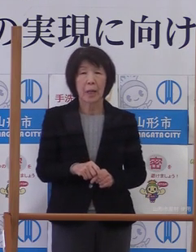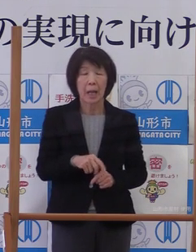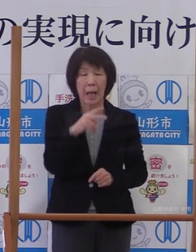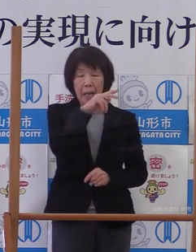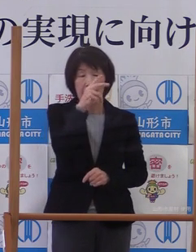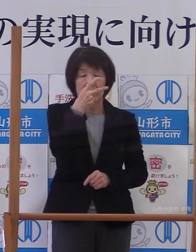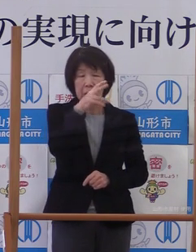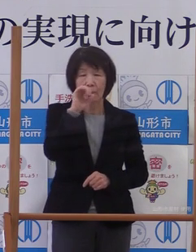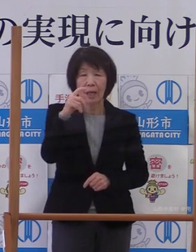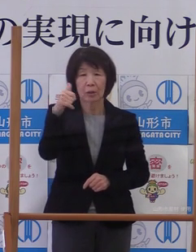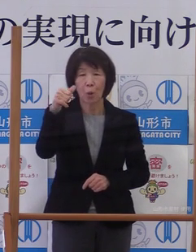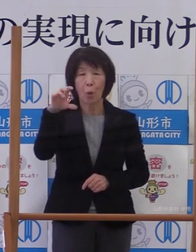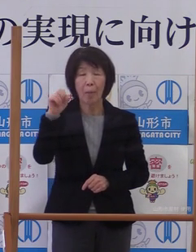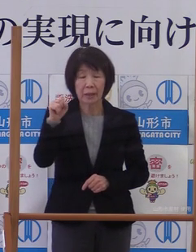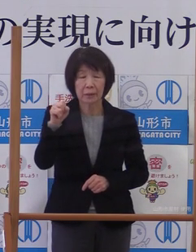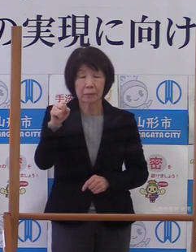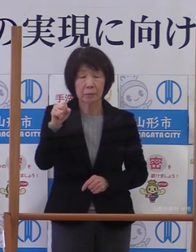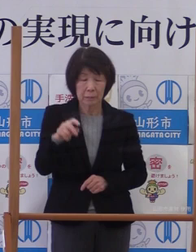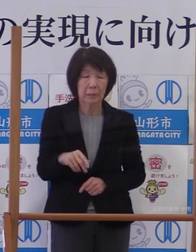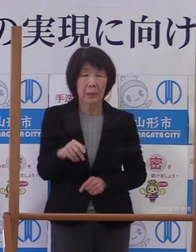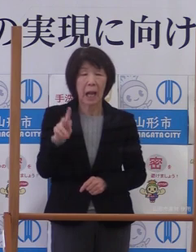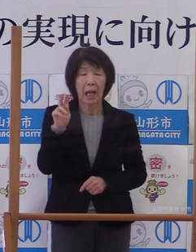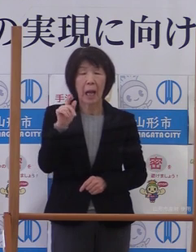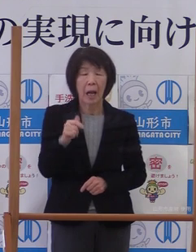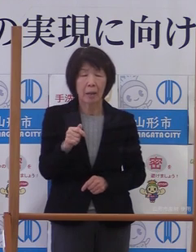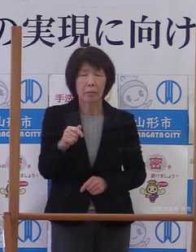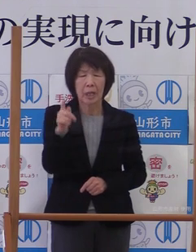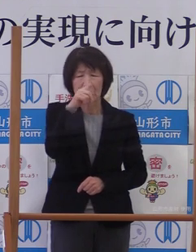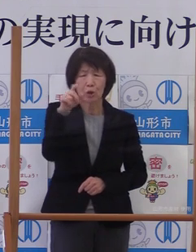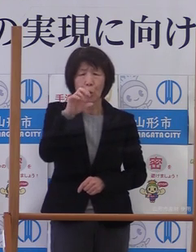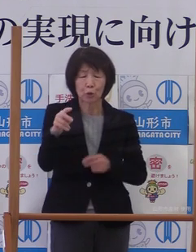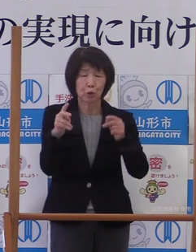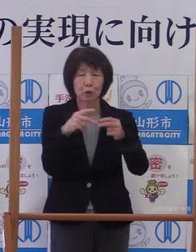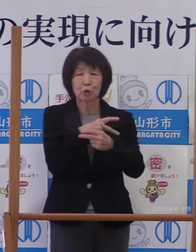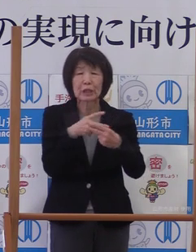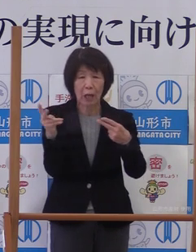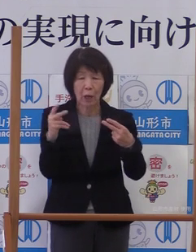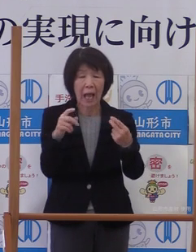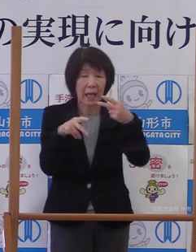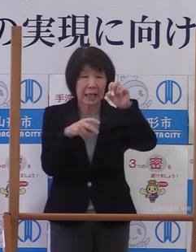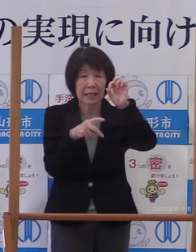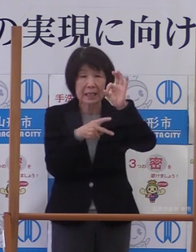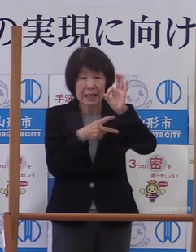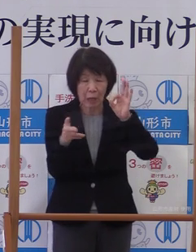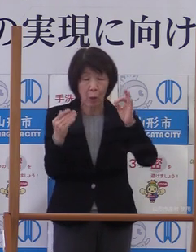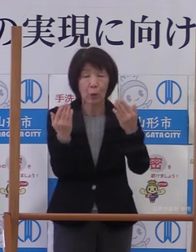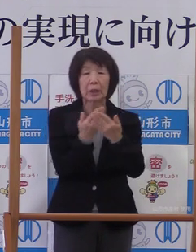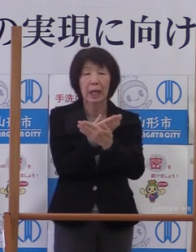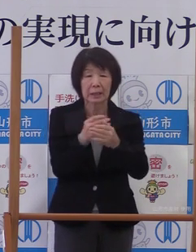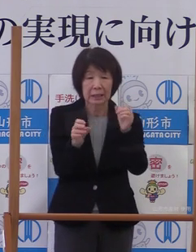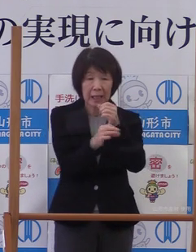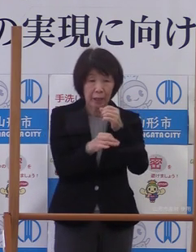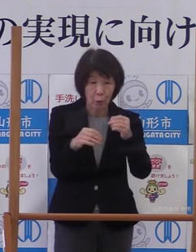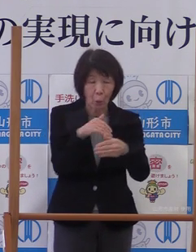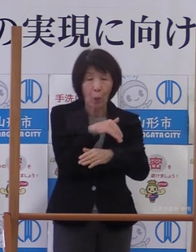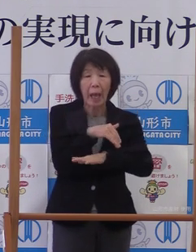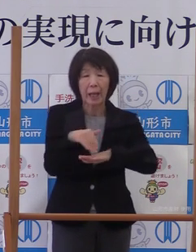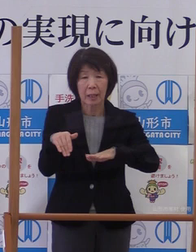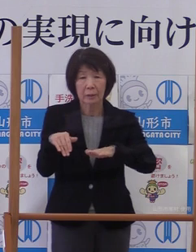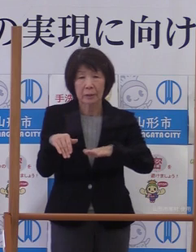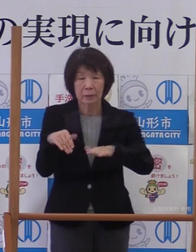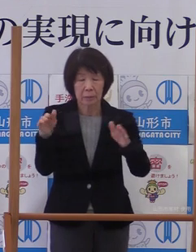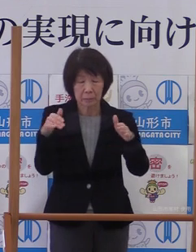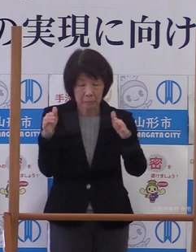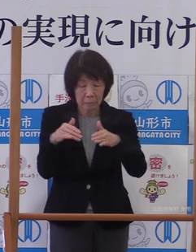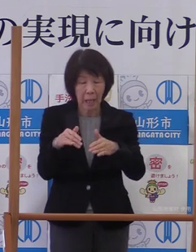年ゼロカーボンシティの実現に向け、第4次山形市環境基本計画の周知を図るとともに、家